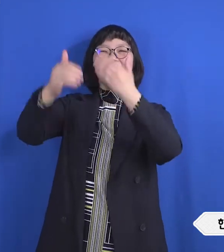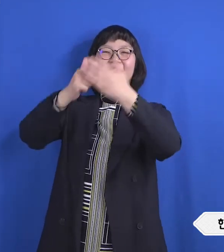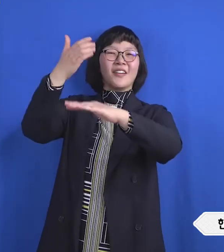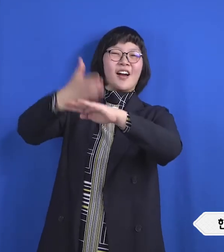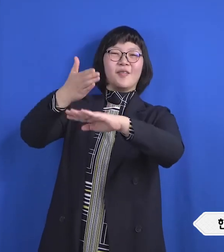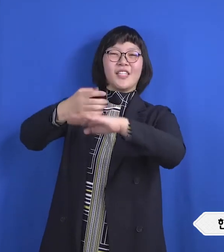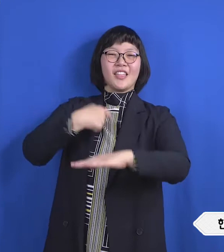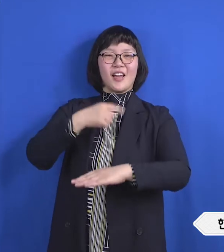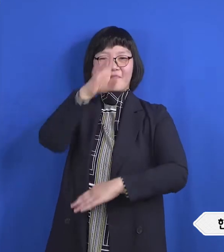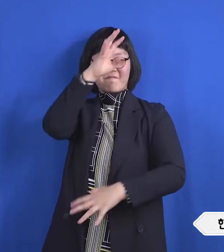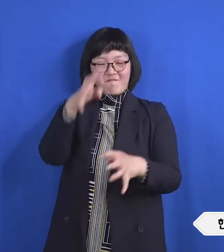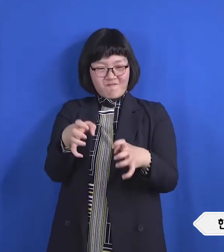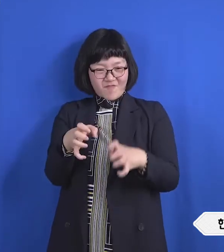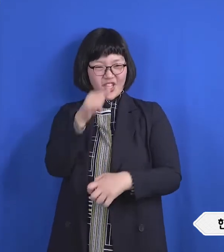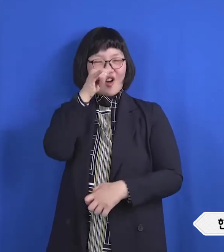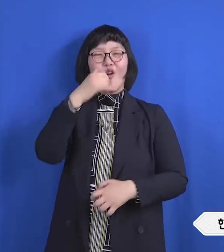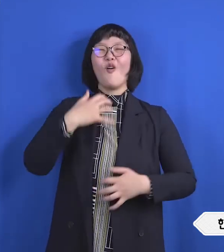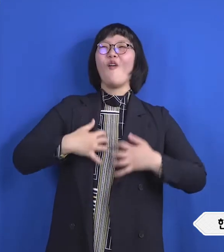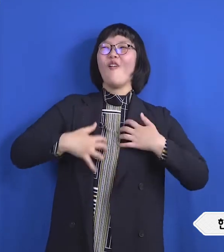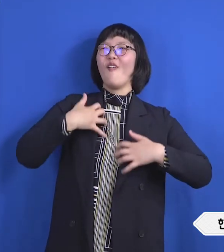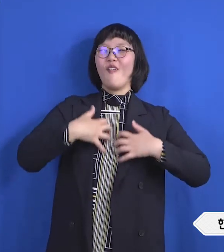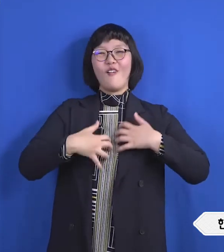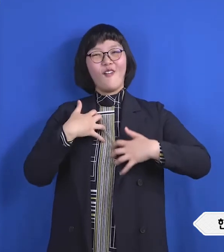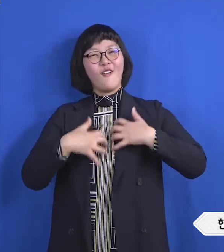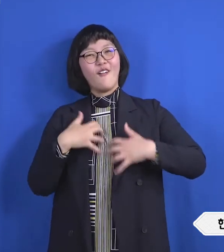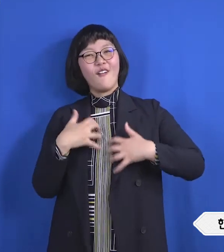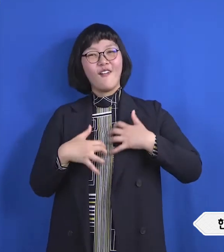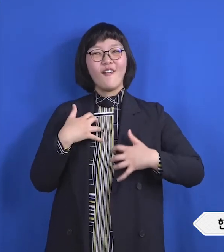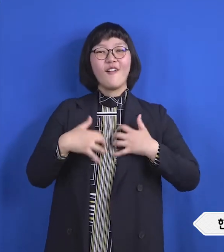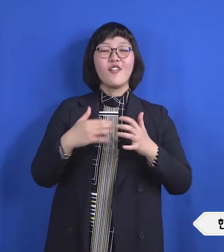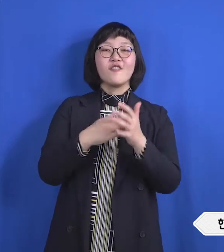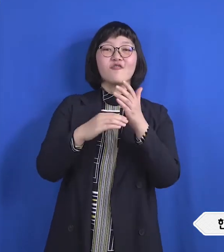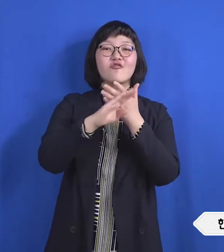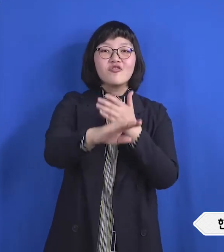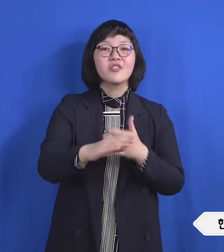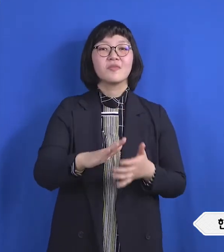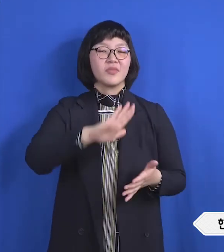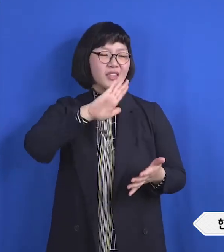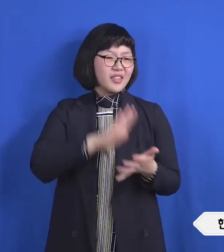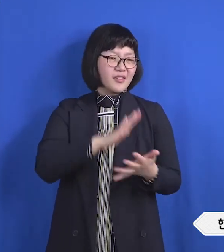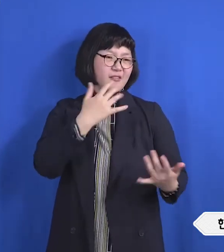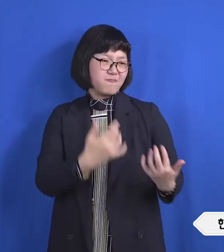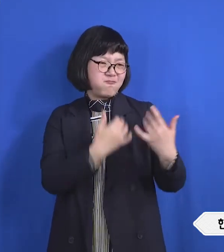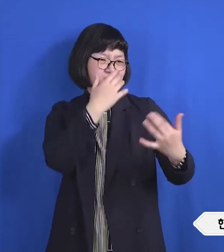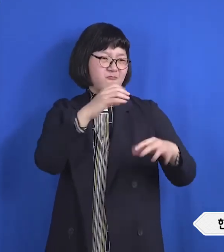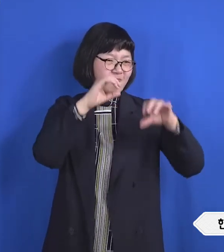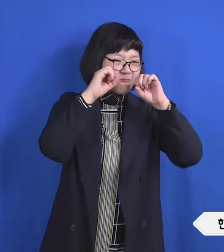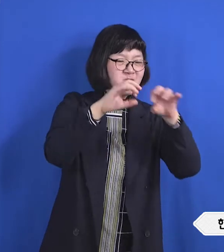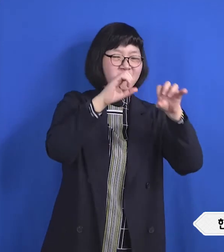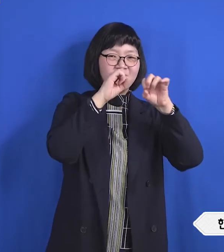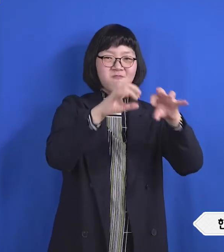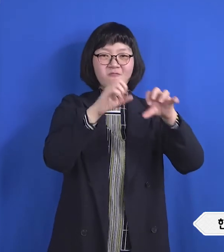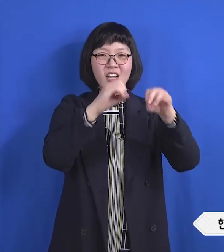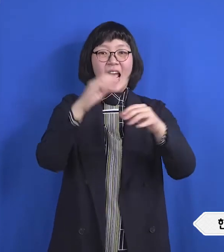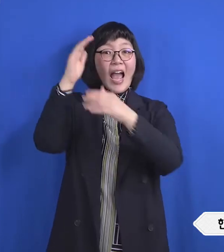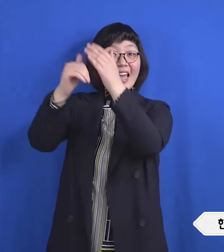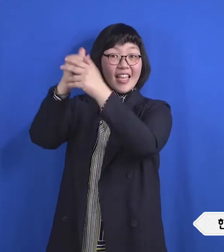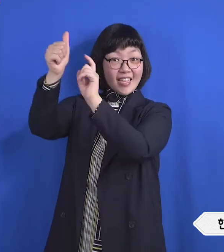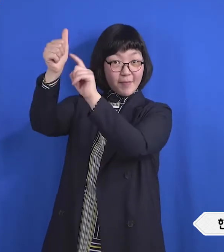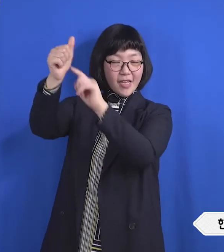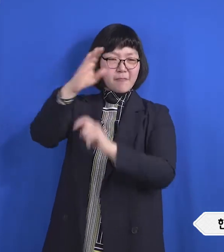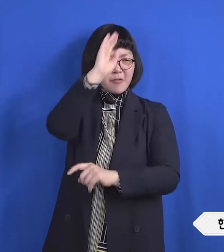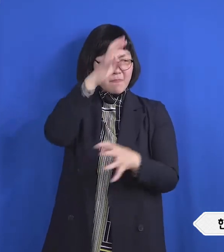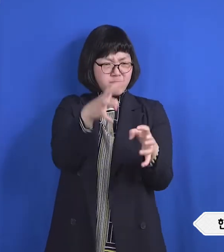외쳤습니다. 그리고 이제 더 뜨겁게 그 병자들에게 복음을 전합니다. 하나님께서 병에 걸린